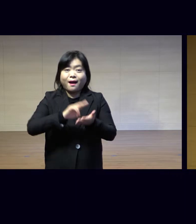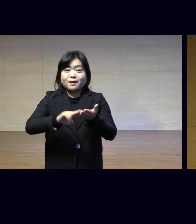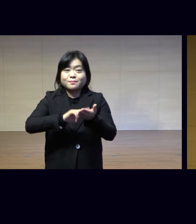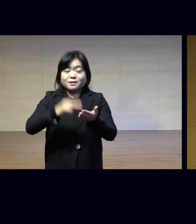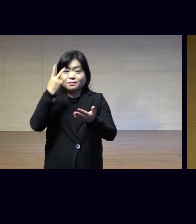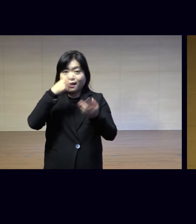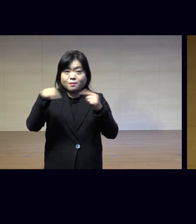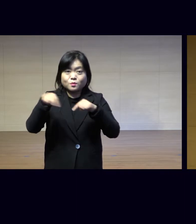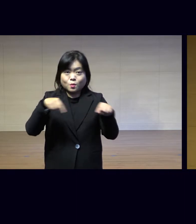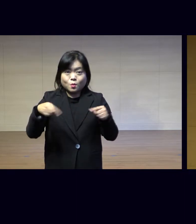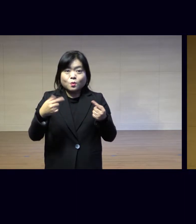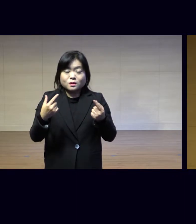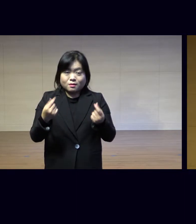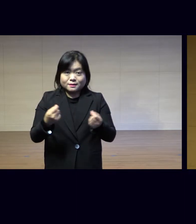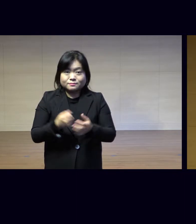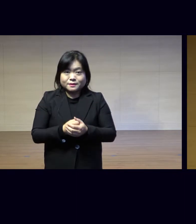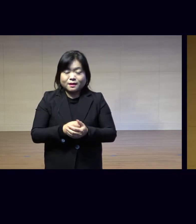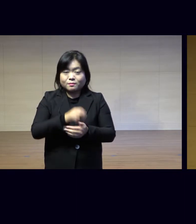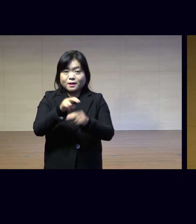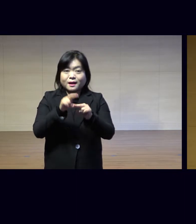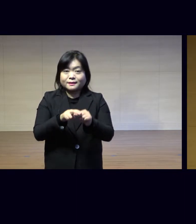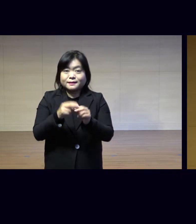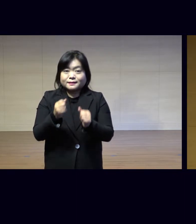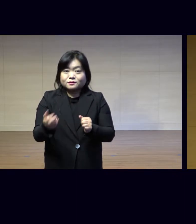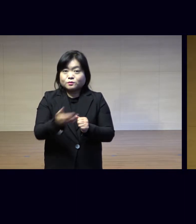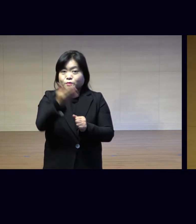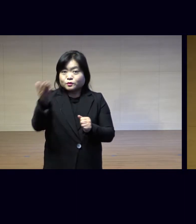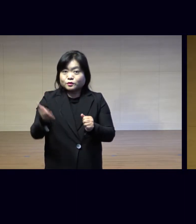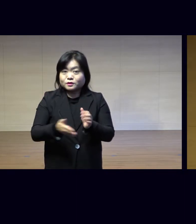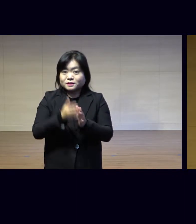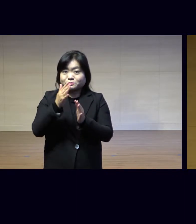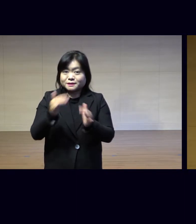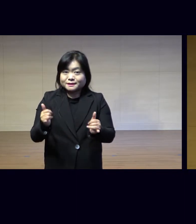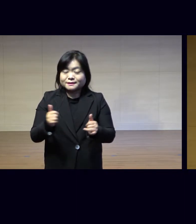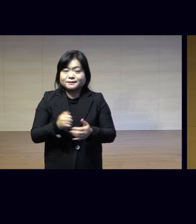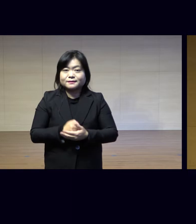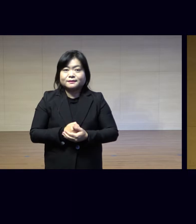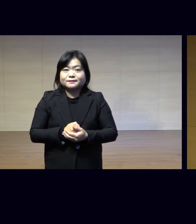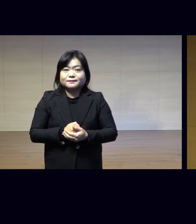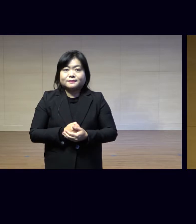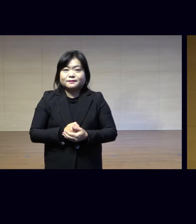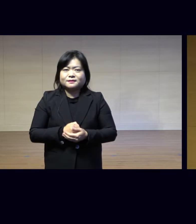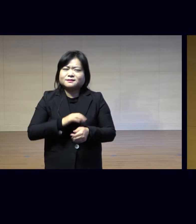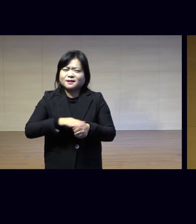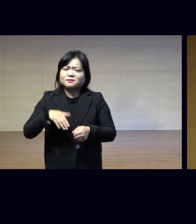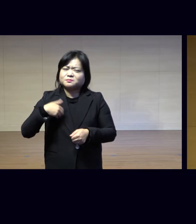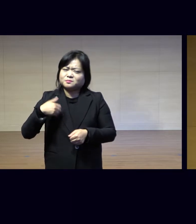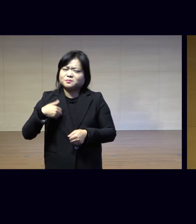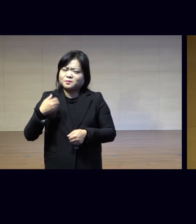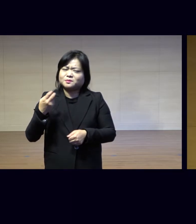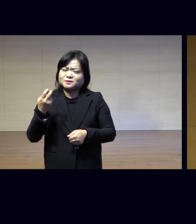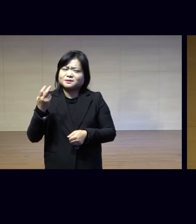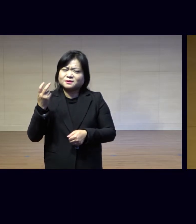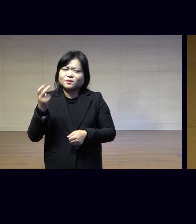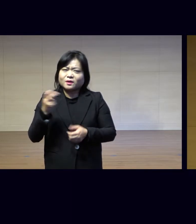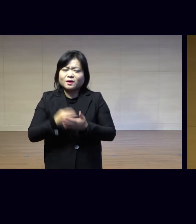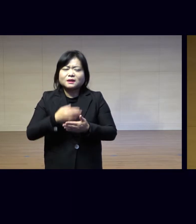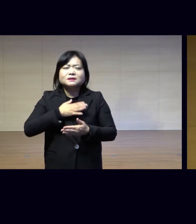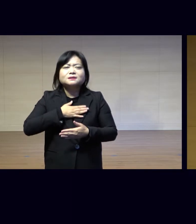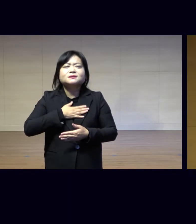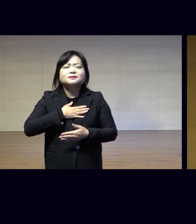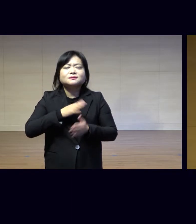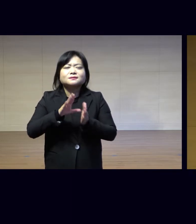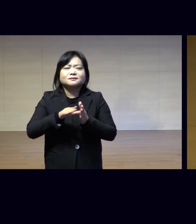같습니다. 아마 여기 앉아 계신 우리 시민들께서 잘 모르실 거예요. 근데 저희 세대는 잘